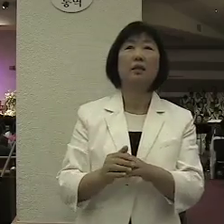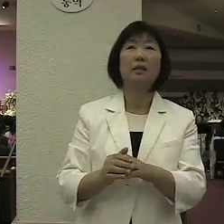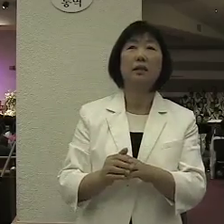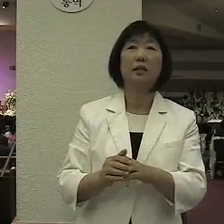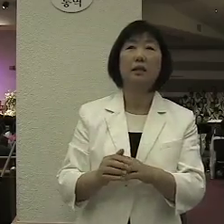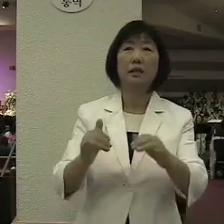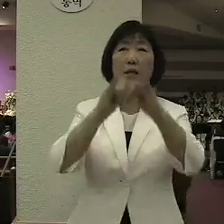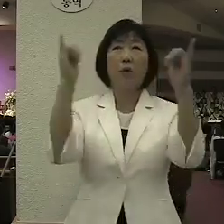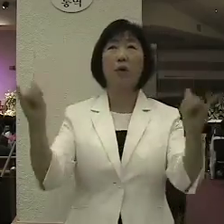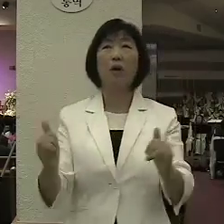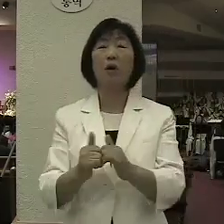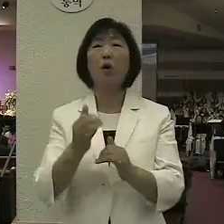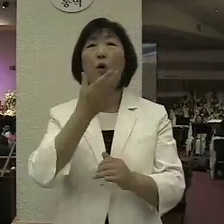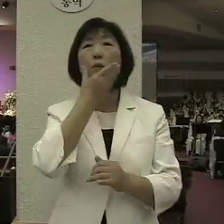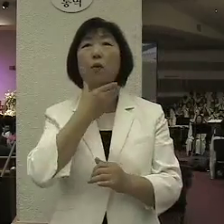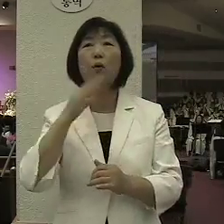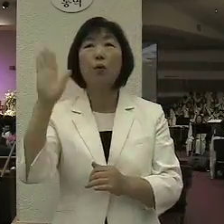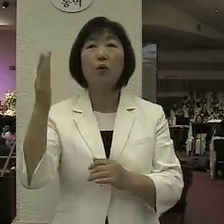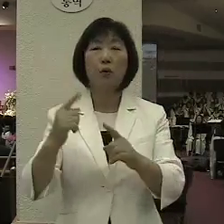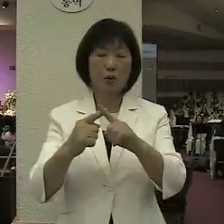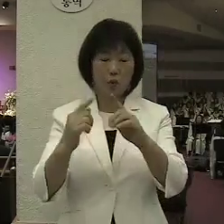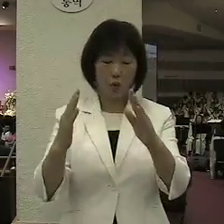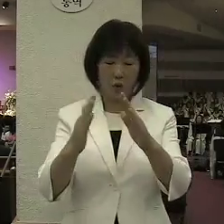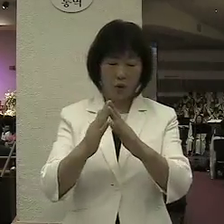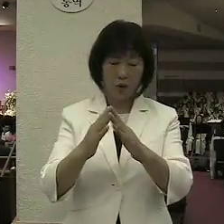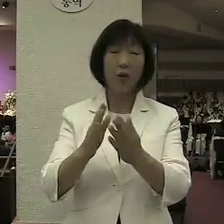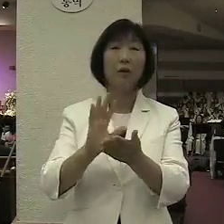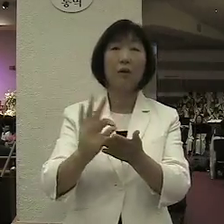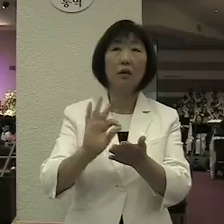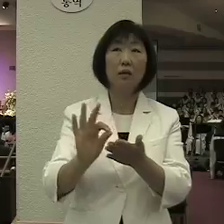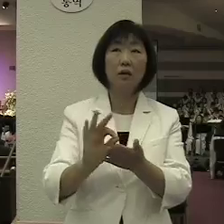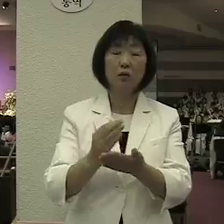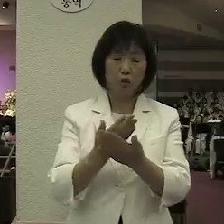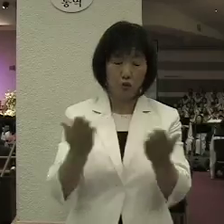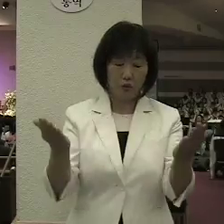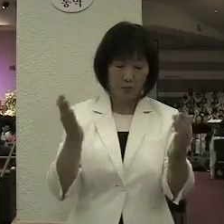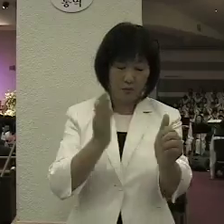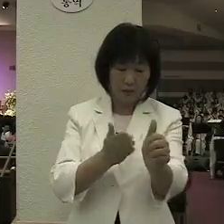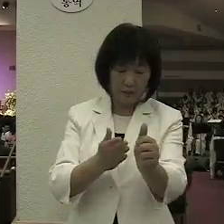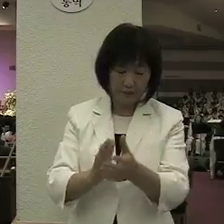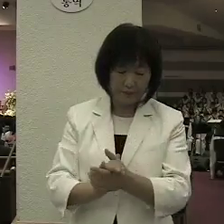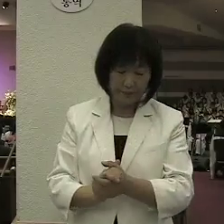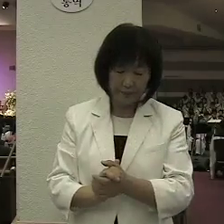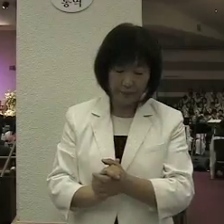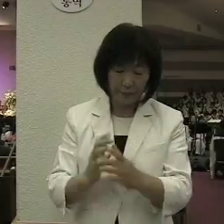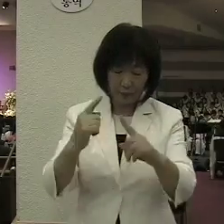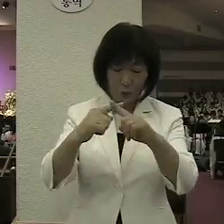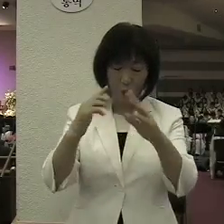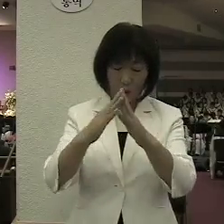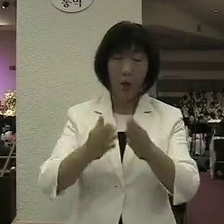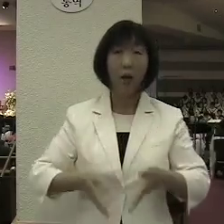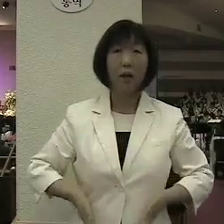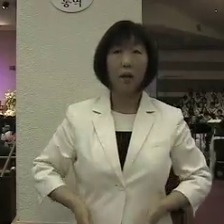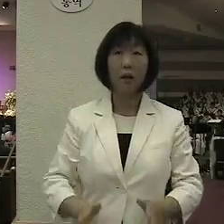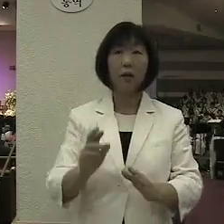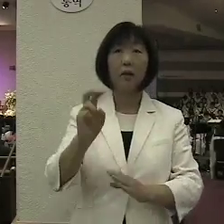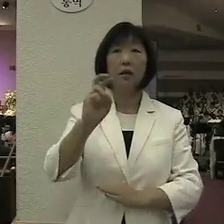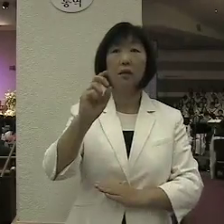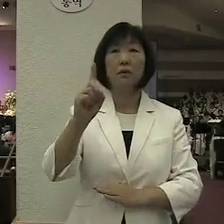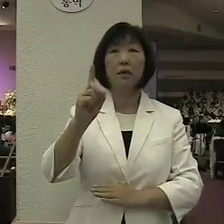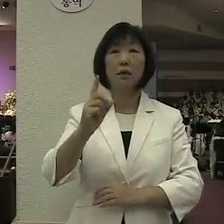빛이 되는 복된 교회로 설 수 있도록 기도해 주시기를 바랍니다. 다음 주일은 교회 탄생 21주년